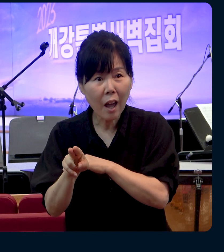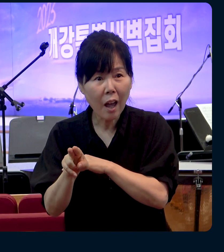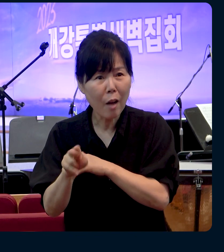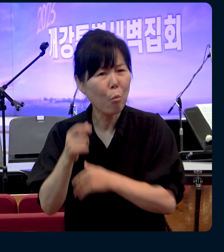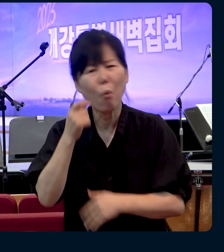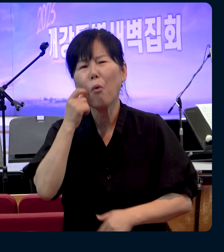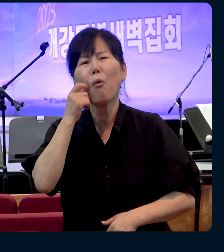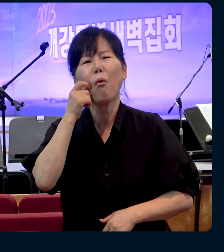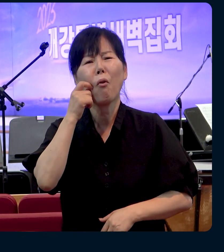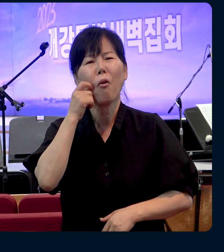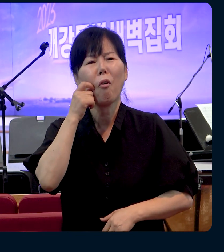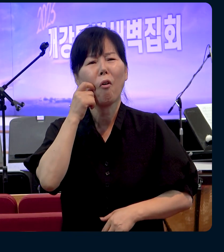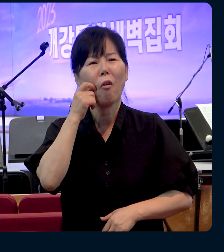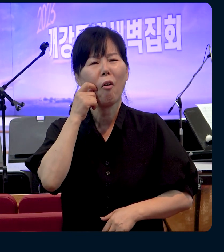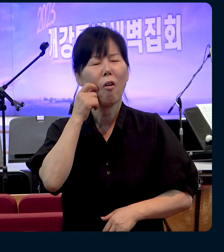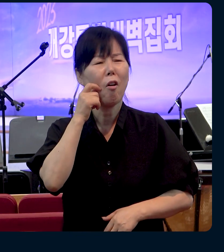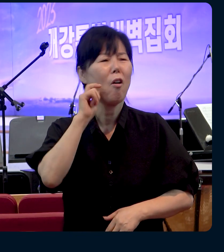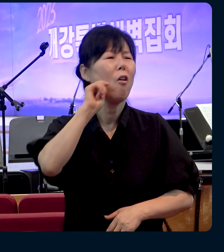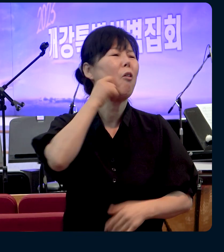그런 거 아닌 거 우리는 다 알고 있죠, 그렇죠?